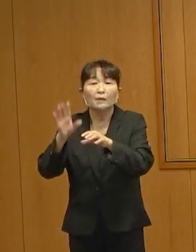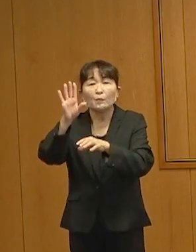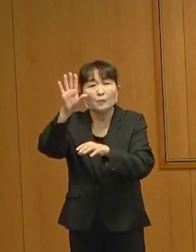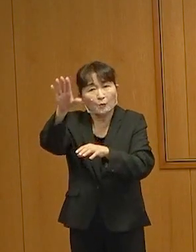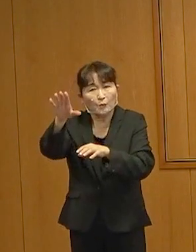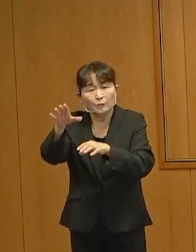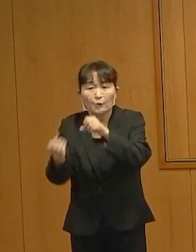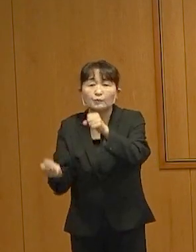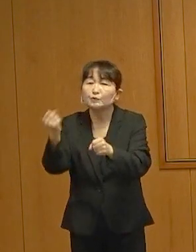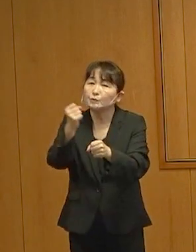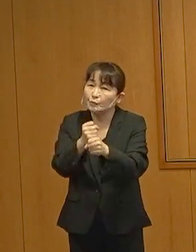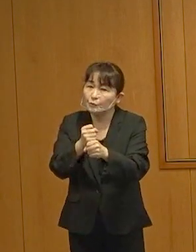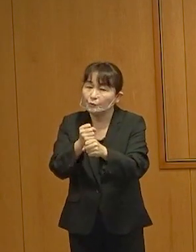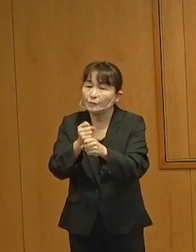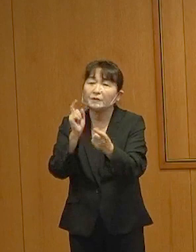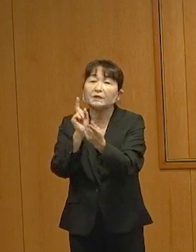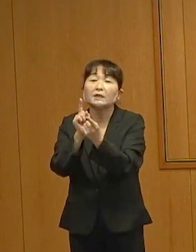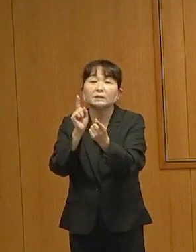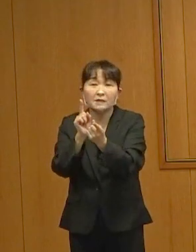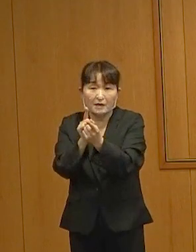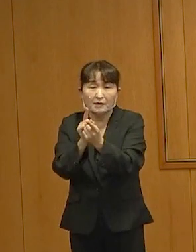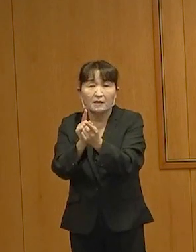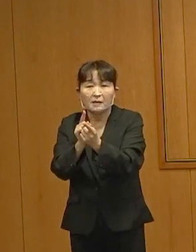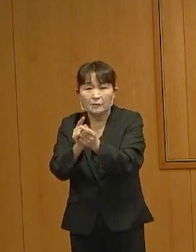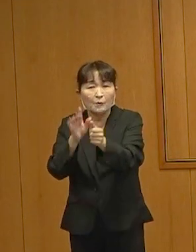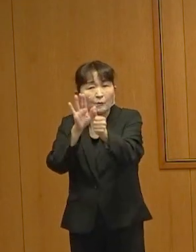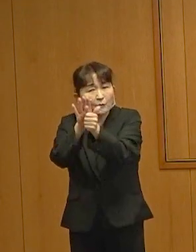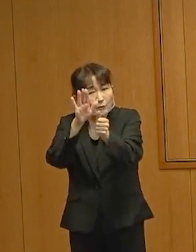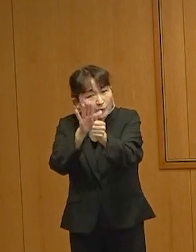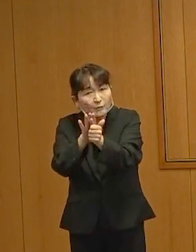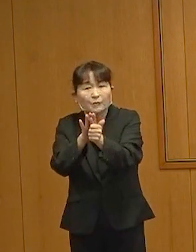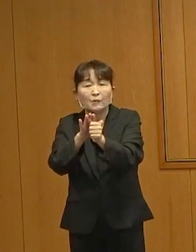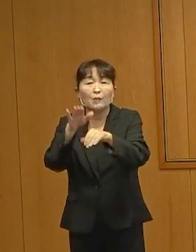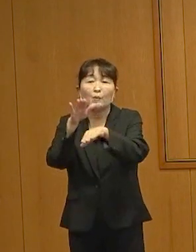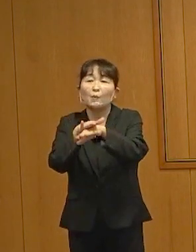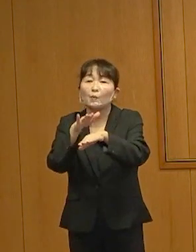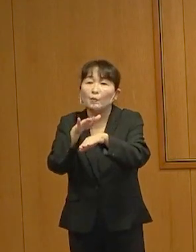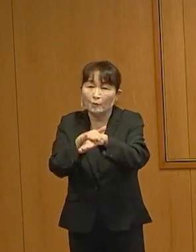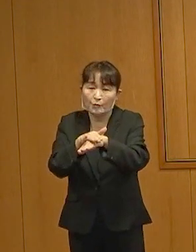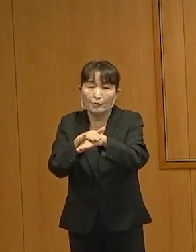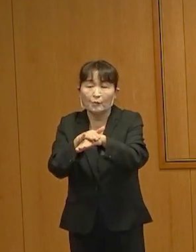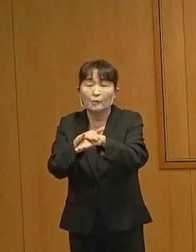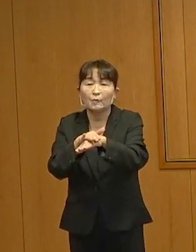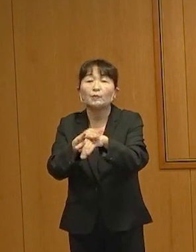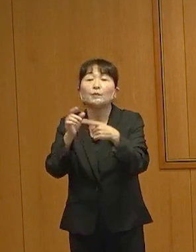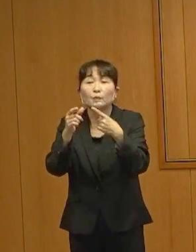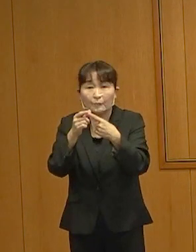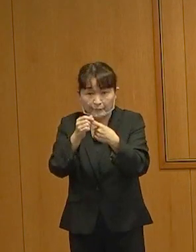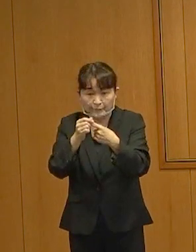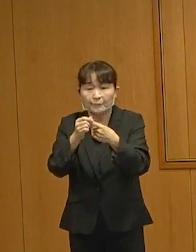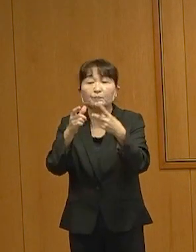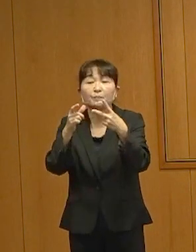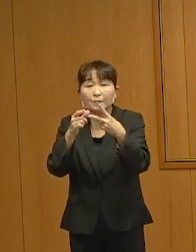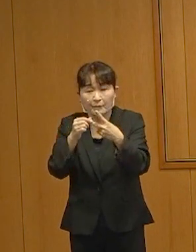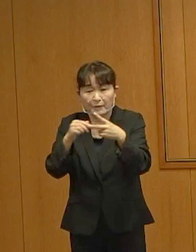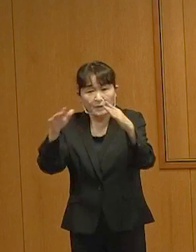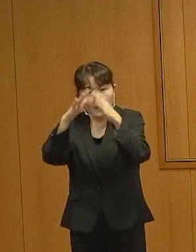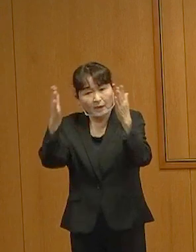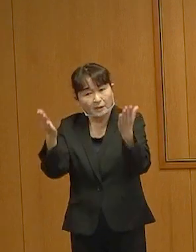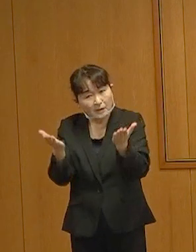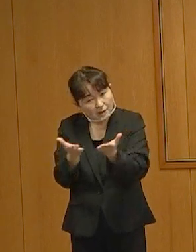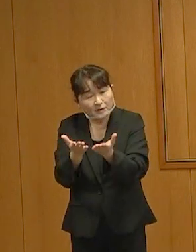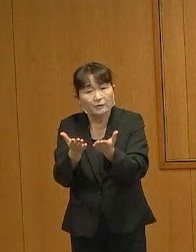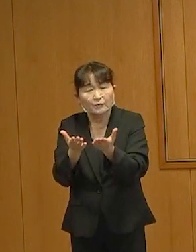復旧に向けて働きかけをしていくのか、それから代替の、復旧